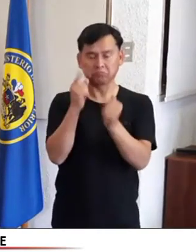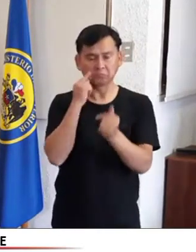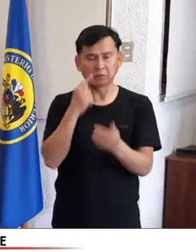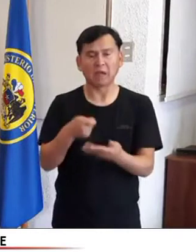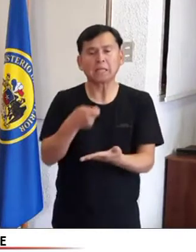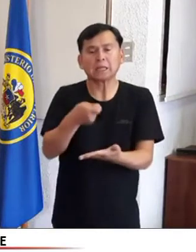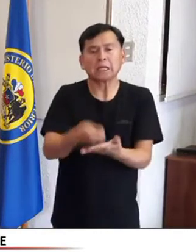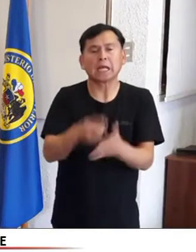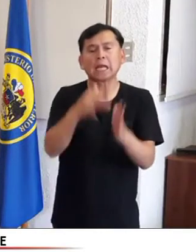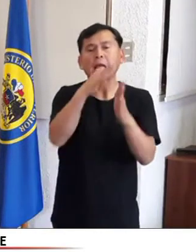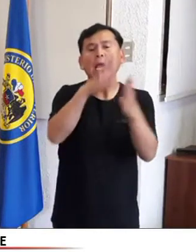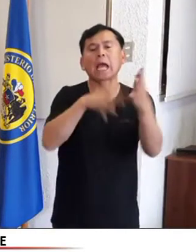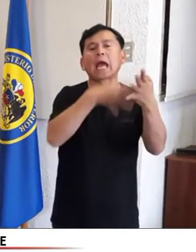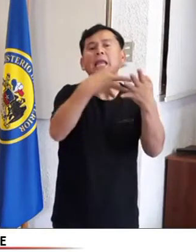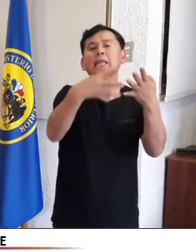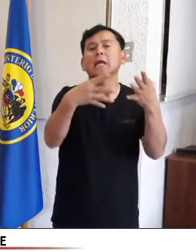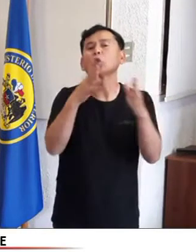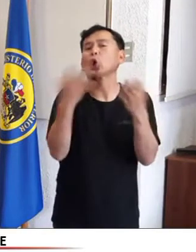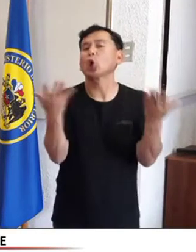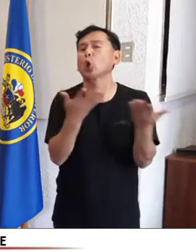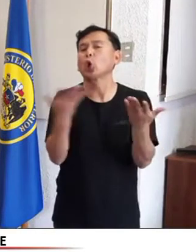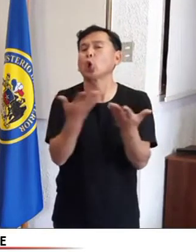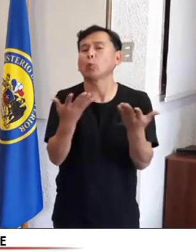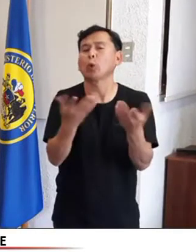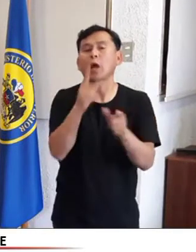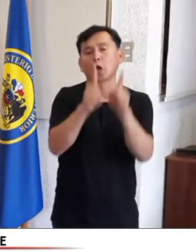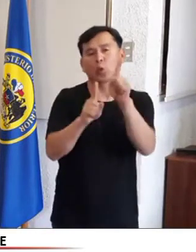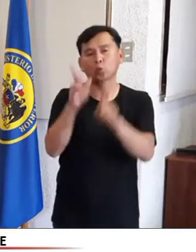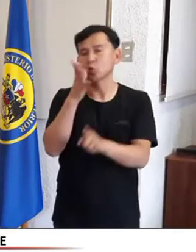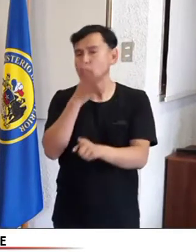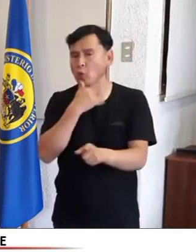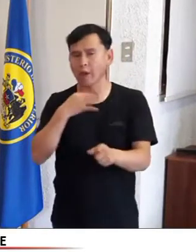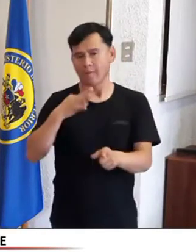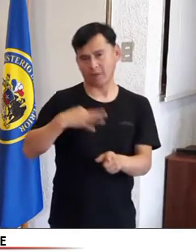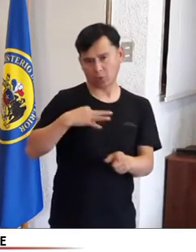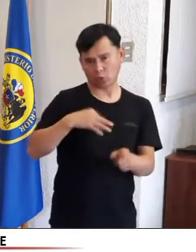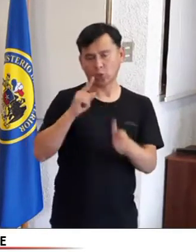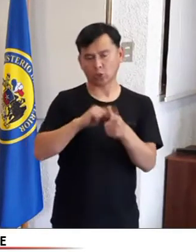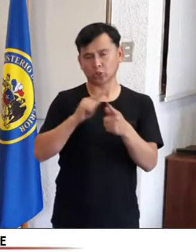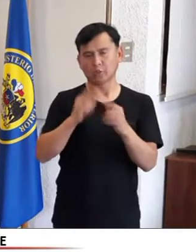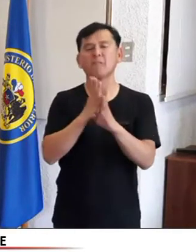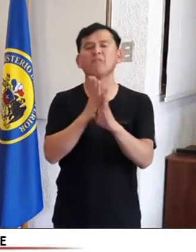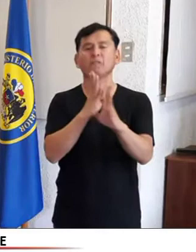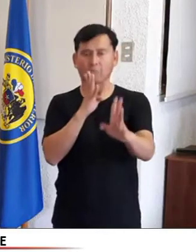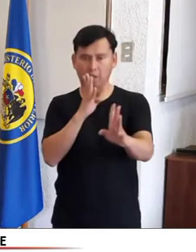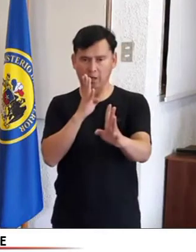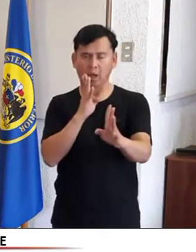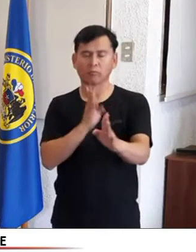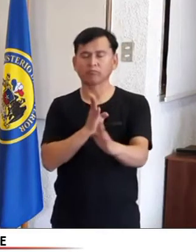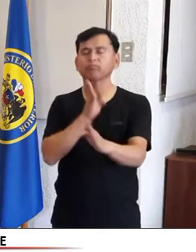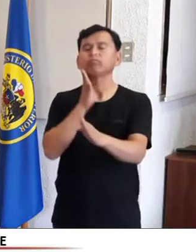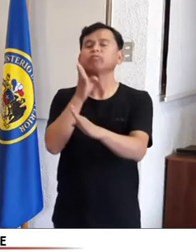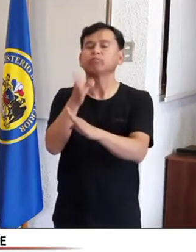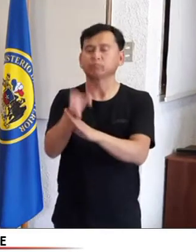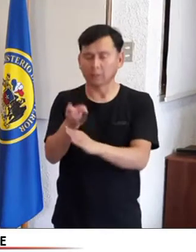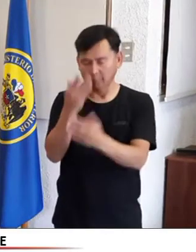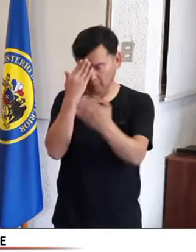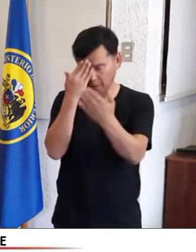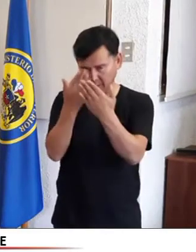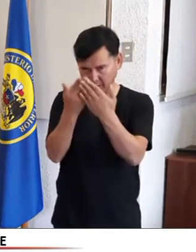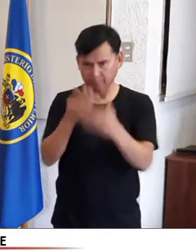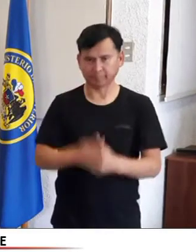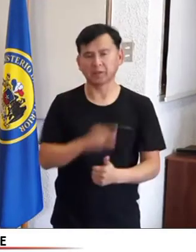va a entregar el calendario de cómo operará esto por parte de Banco Estado, quien es quien hace los pagos de manera